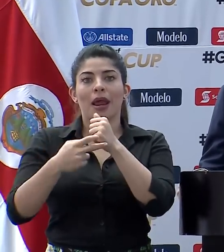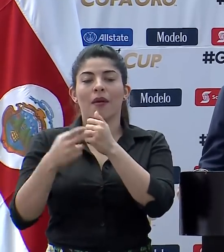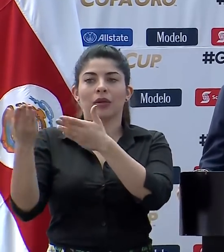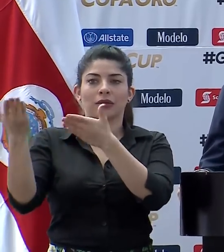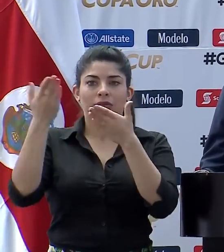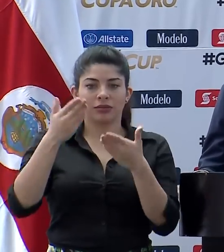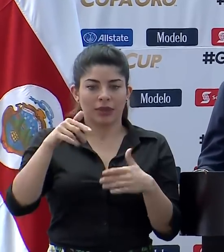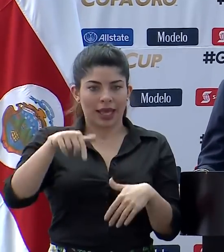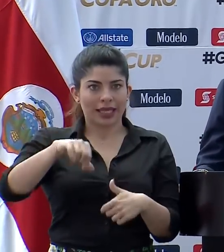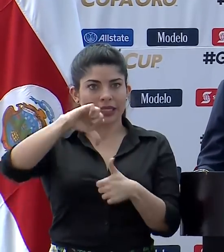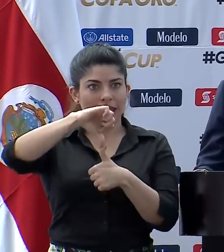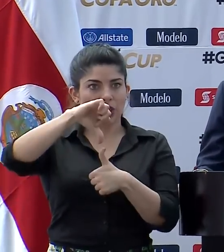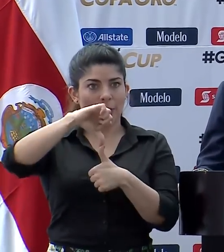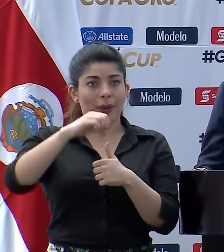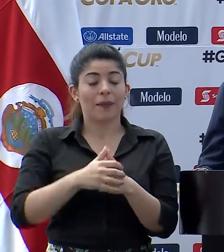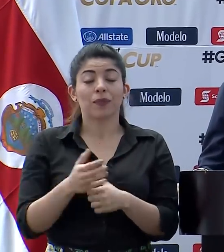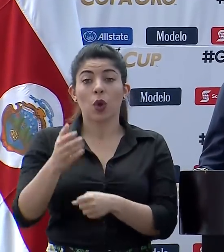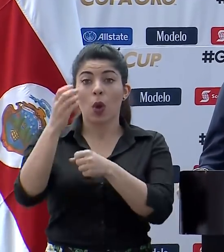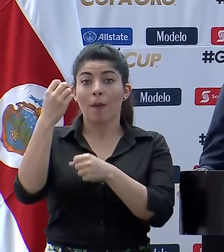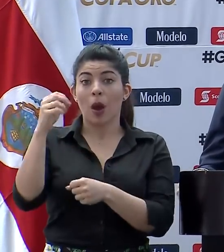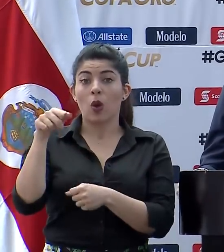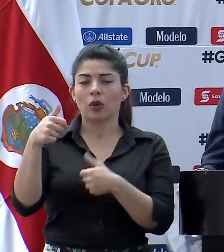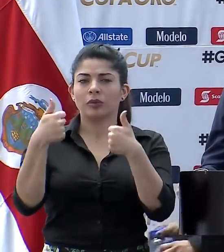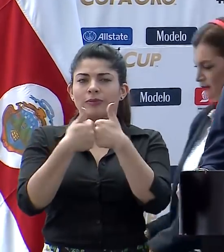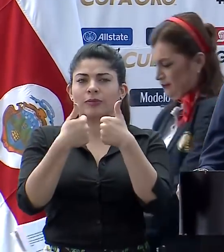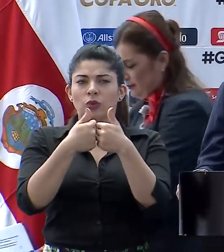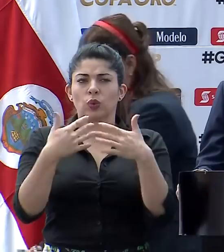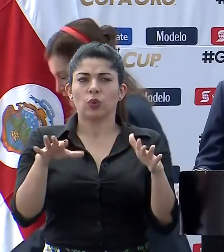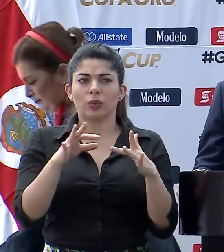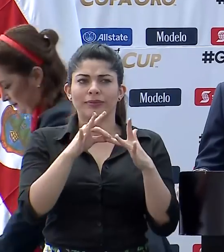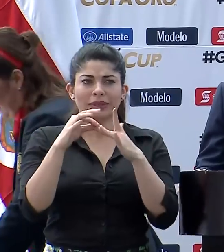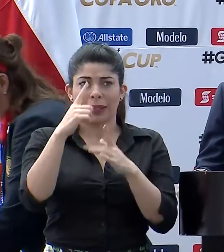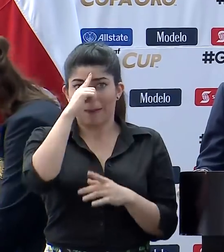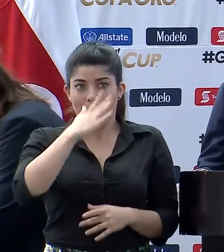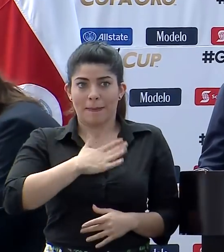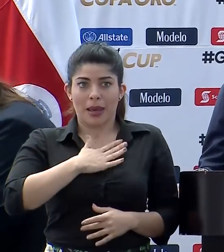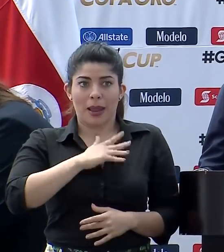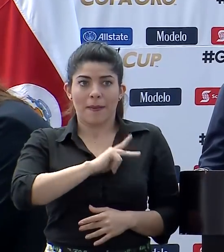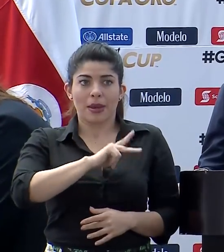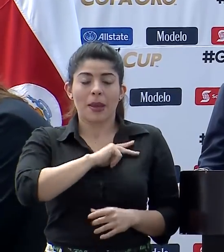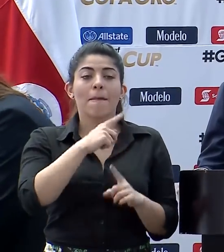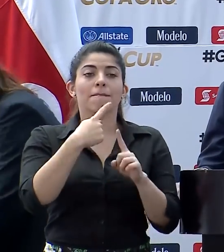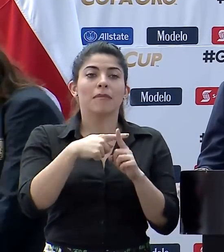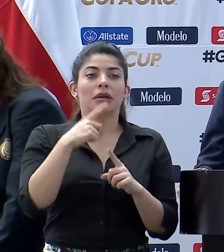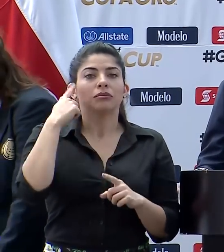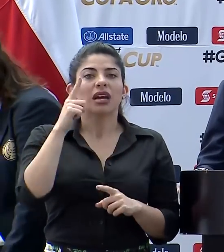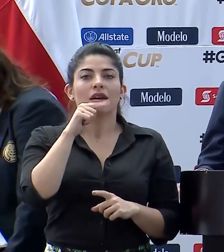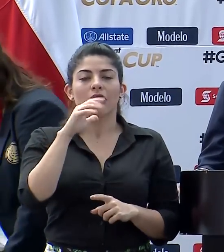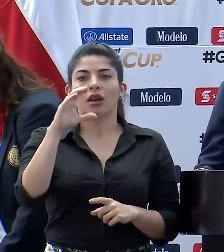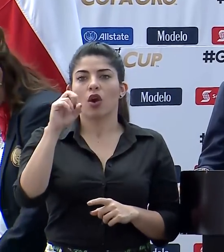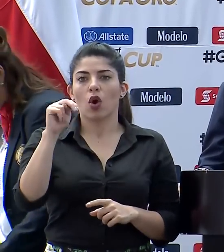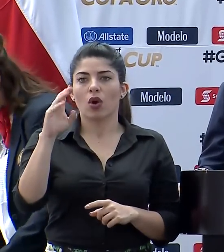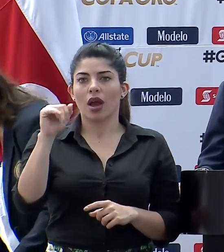Centroamérica. La Copa Oro es un torneo muy especial para mí personalmente y para CONCACAF.